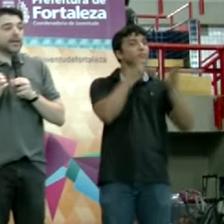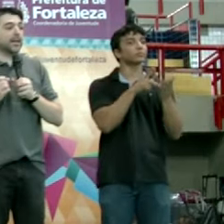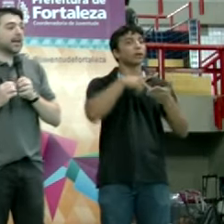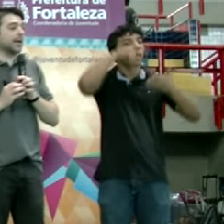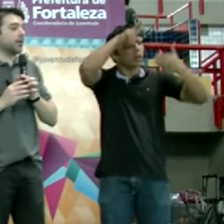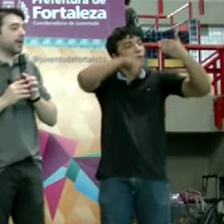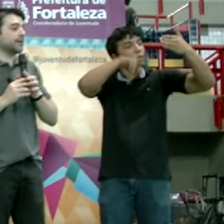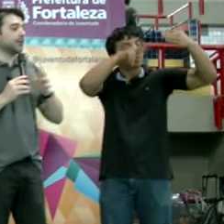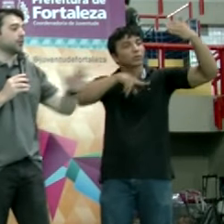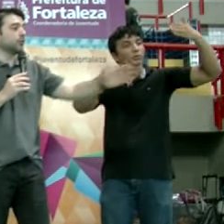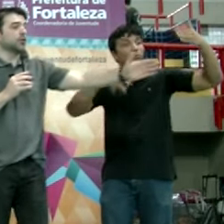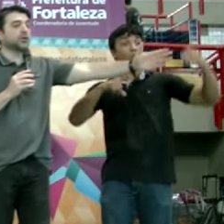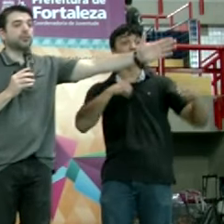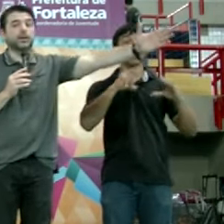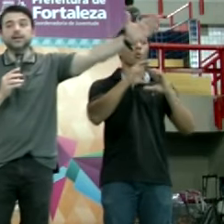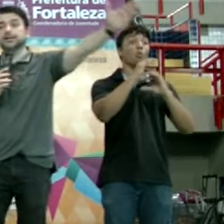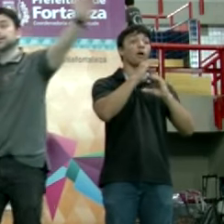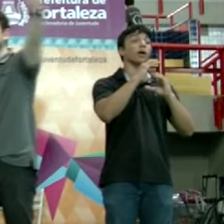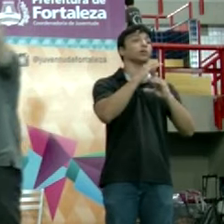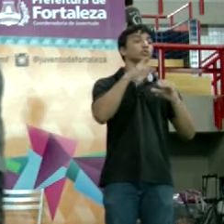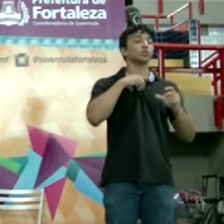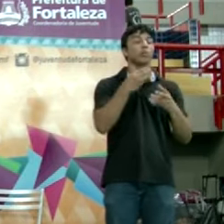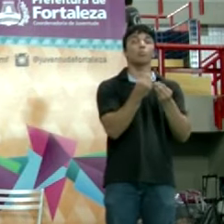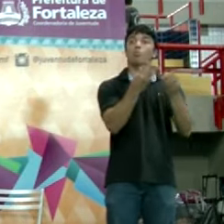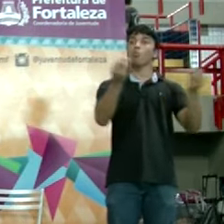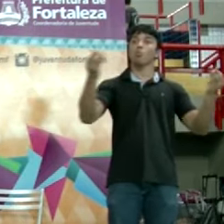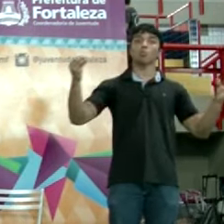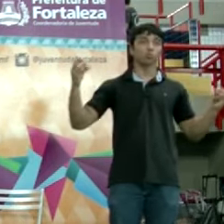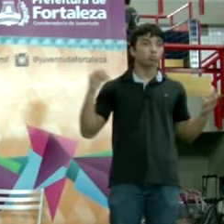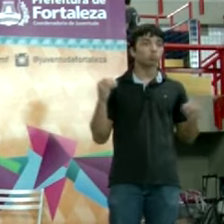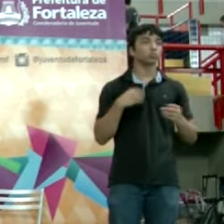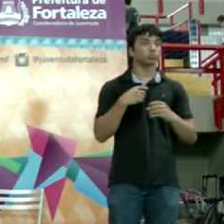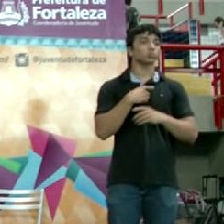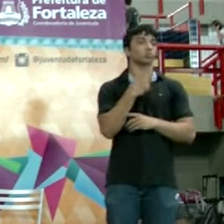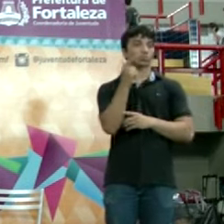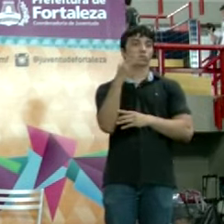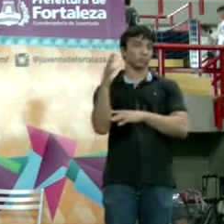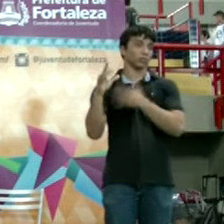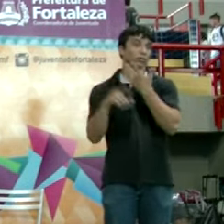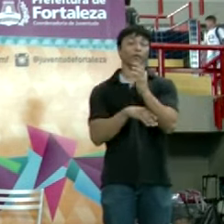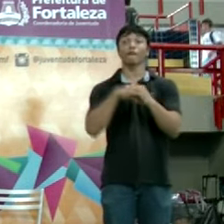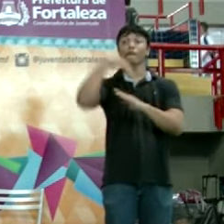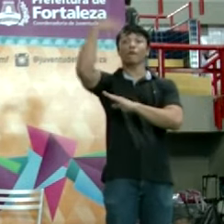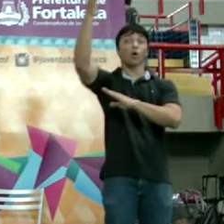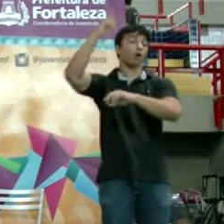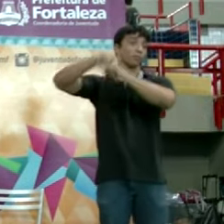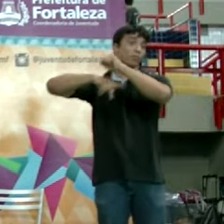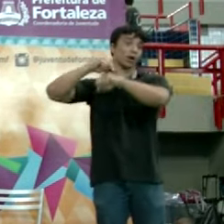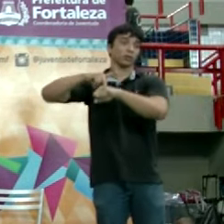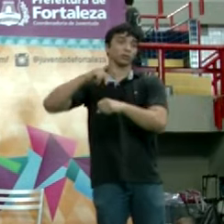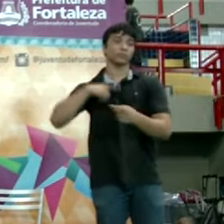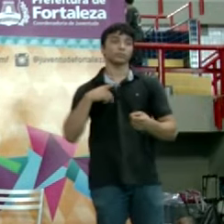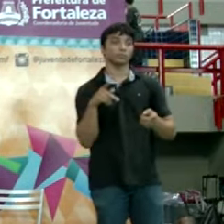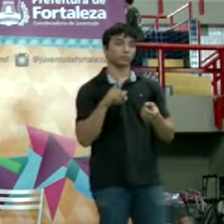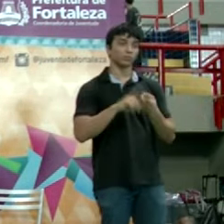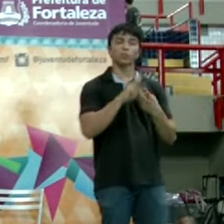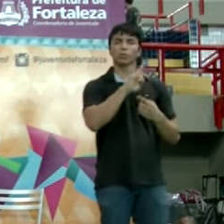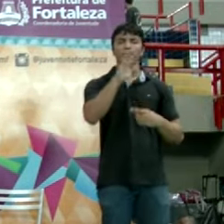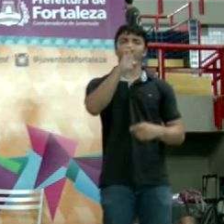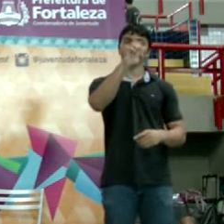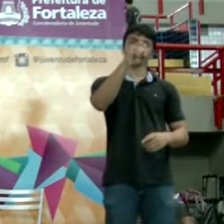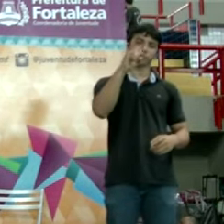E eu descobri que lá na Oeste tinha um monte de plantas alienígenas, plantas de fora, também chamadas de espécie